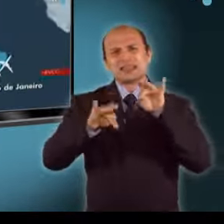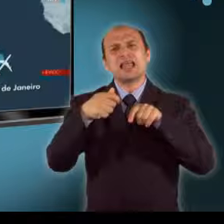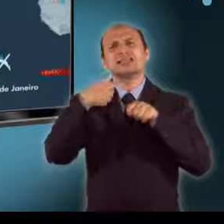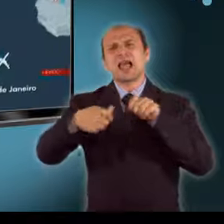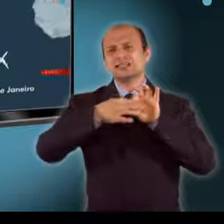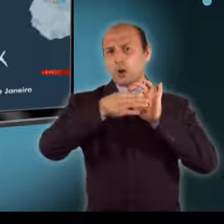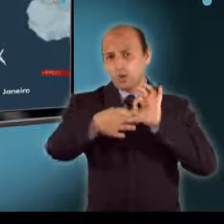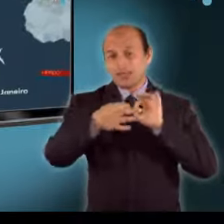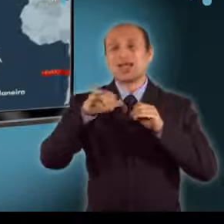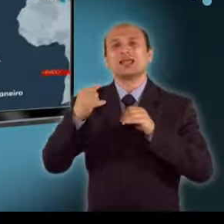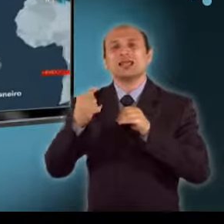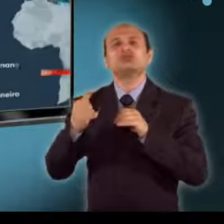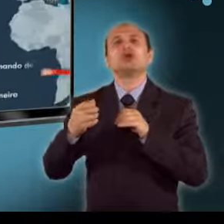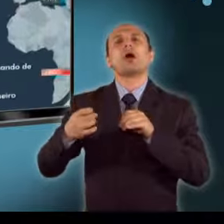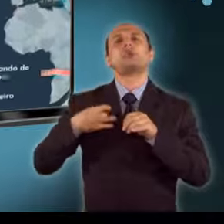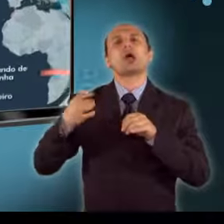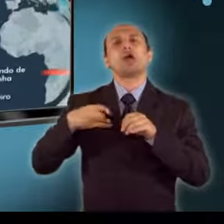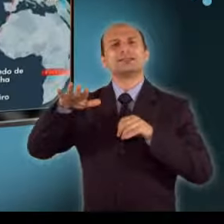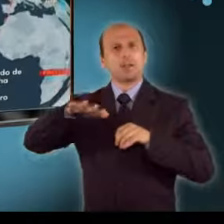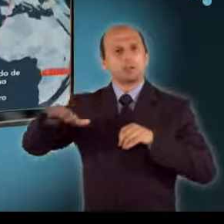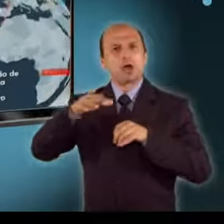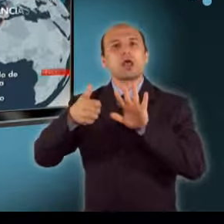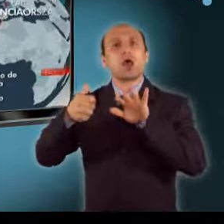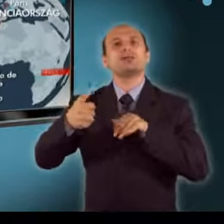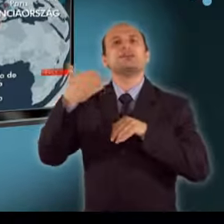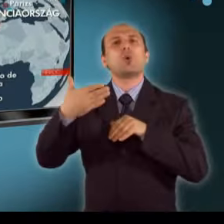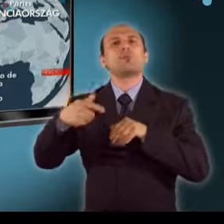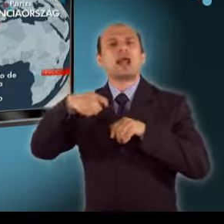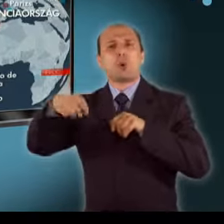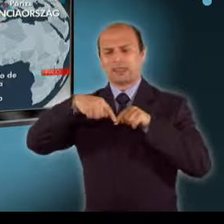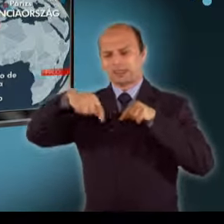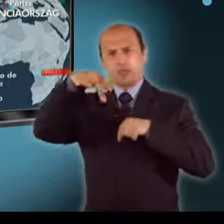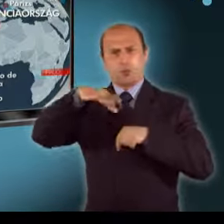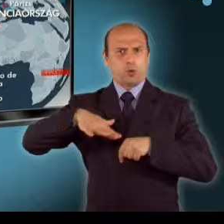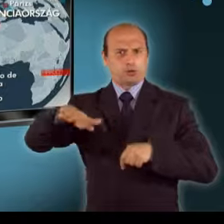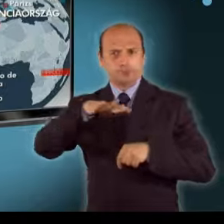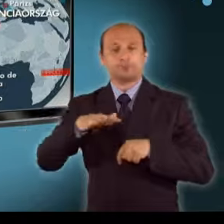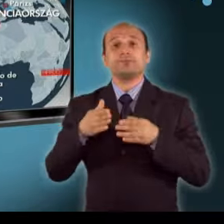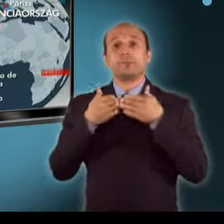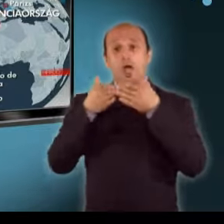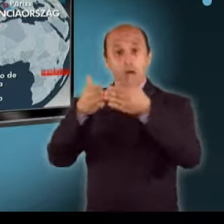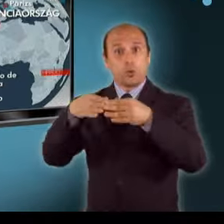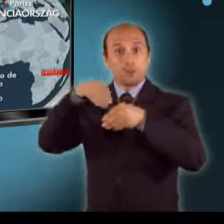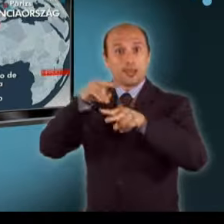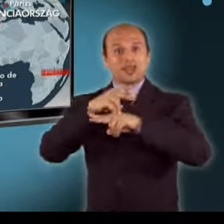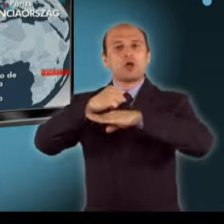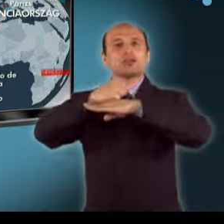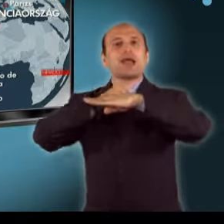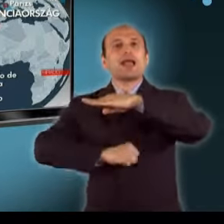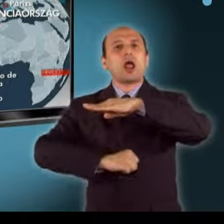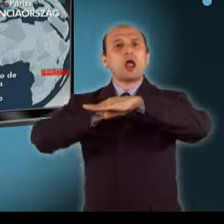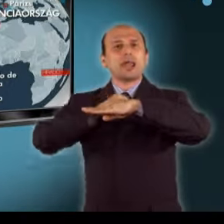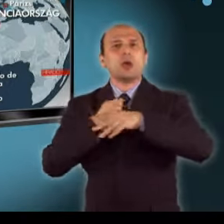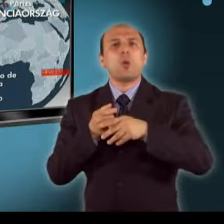szigettől és 650 kilométerre a brazil partoktól. A hajókon tenger alatt járó robotok is vannak. Ezek